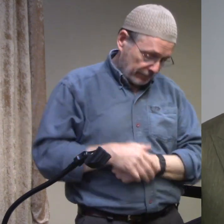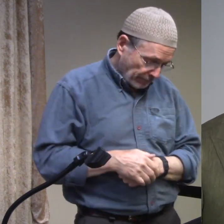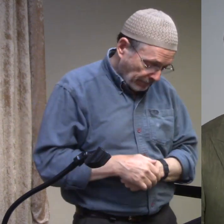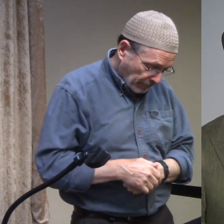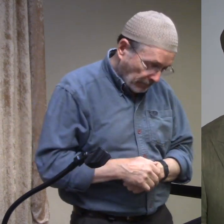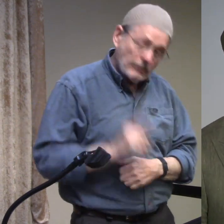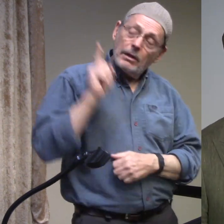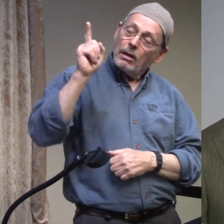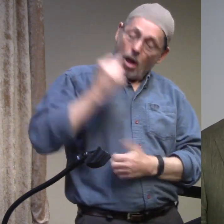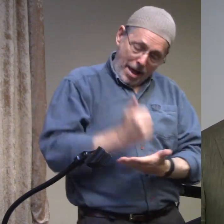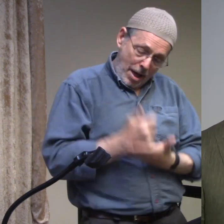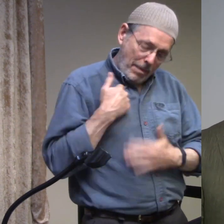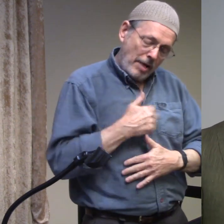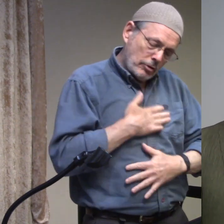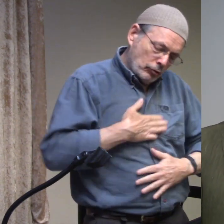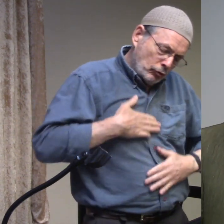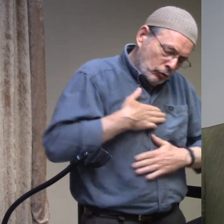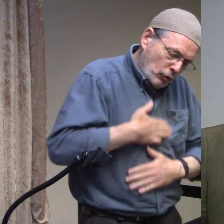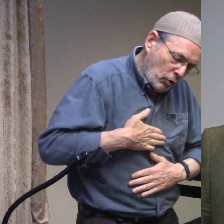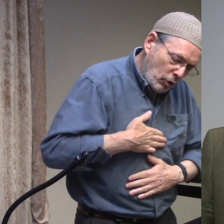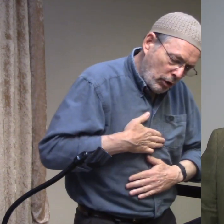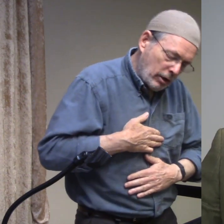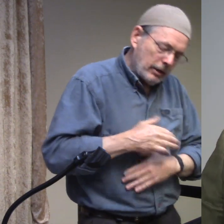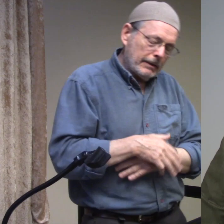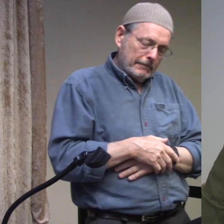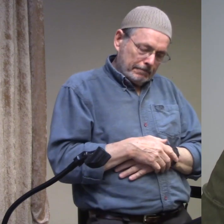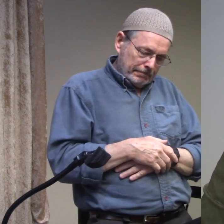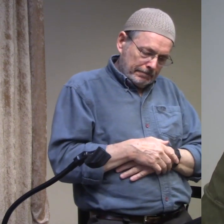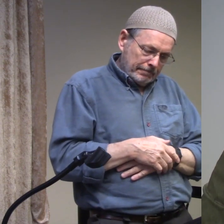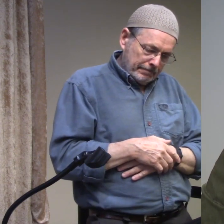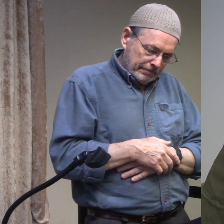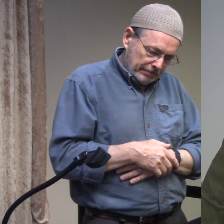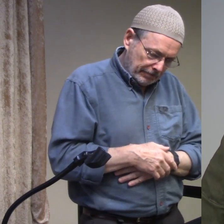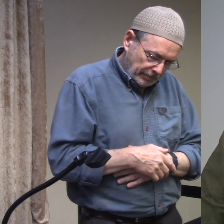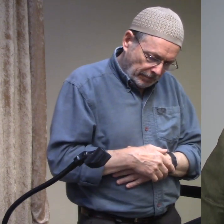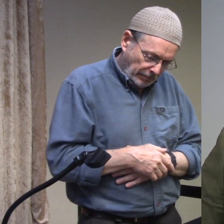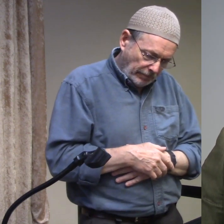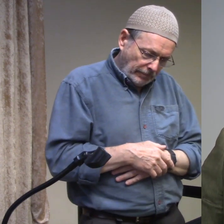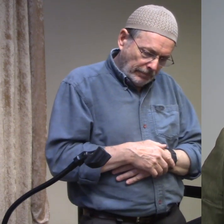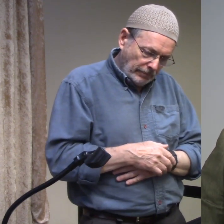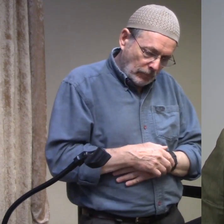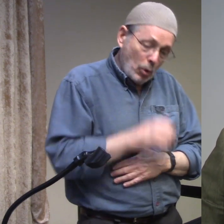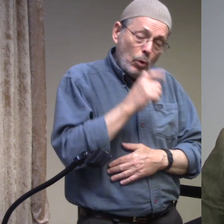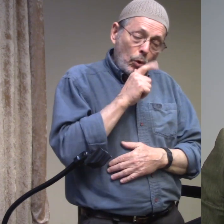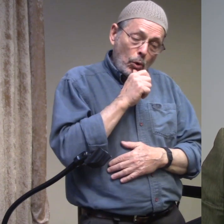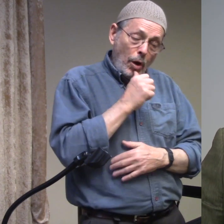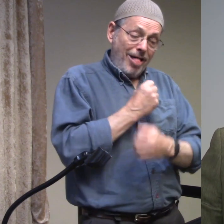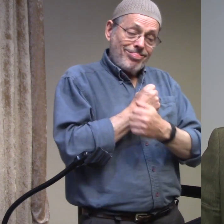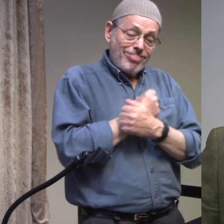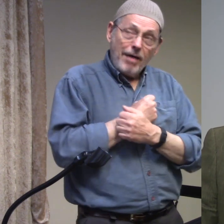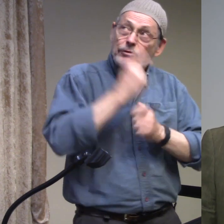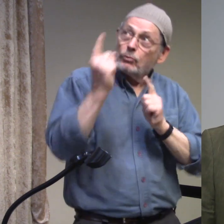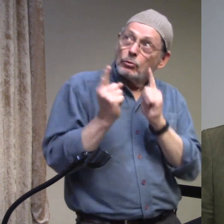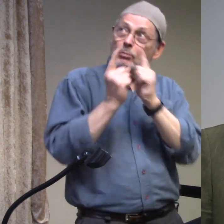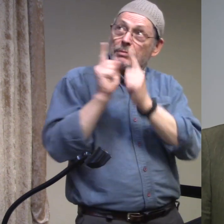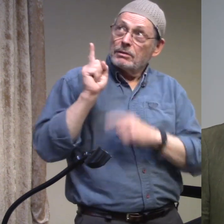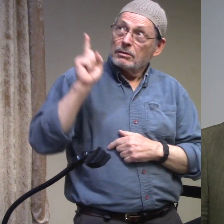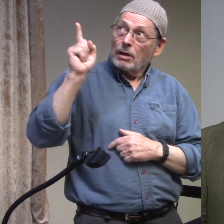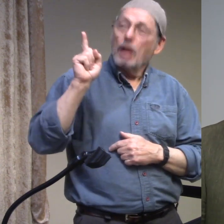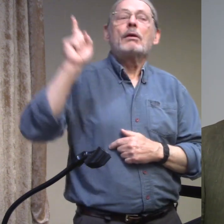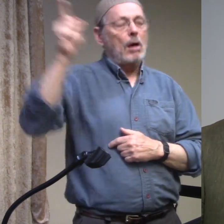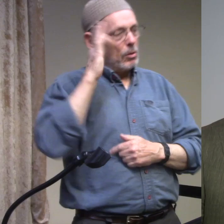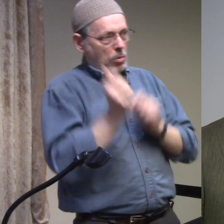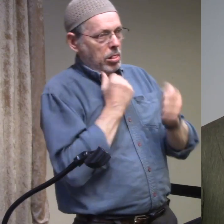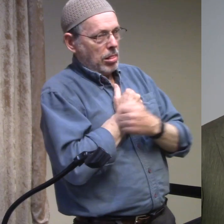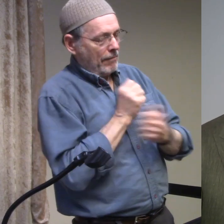Ya Allah, help us enjoy. من أحب لقاء الله أحب الله لقاءه. Whoever loves to meet God, Allah loves to meet